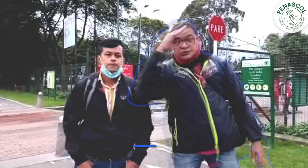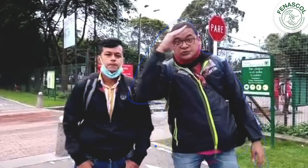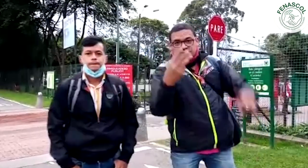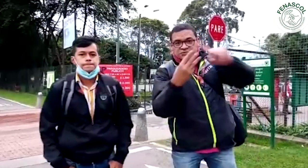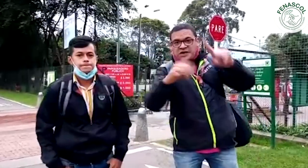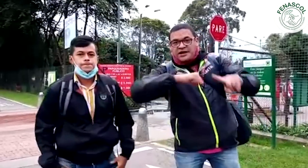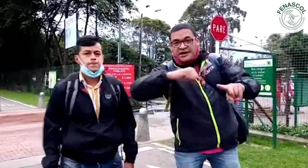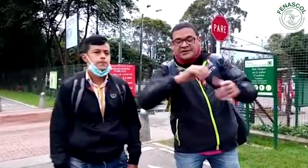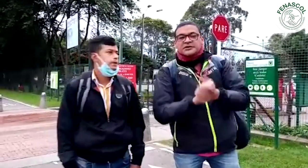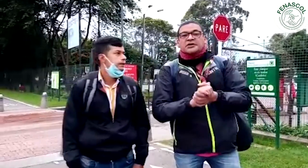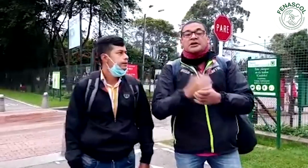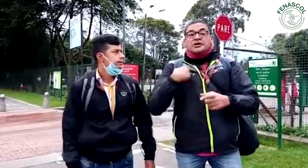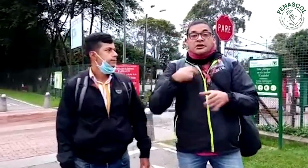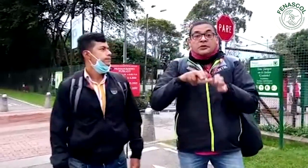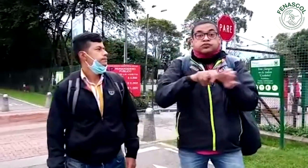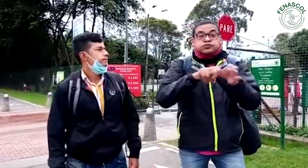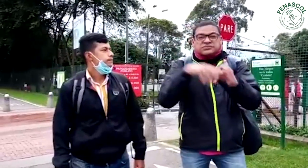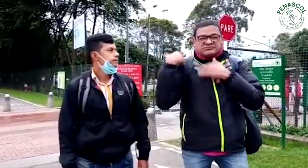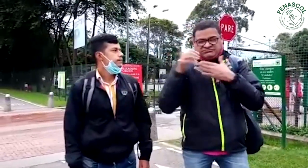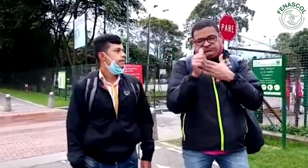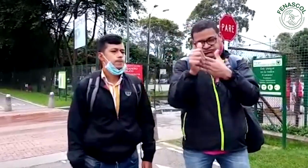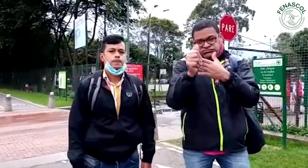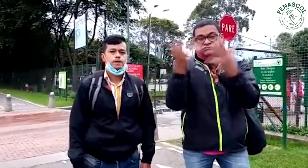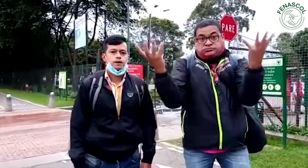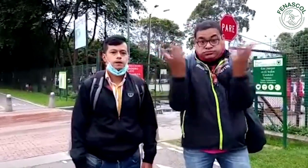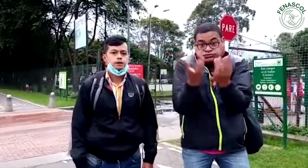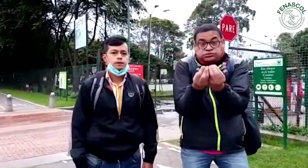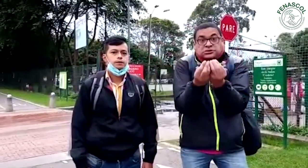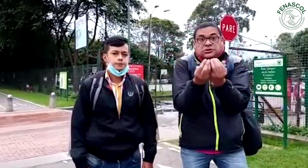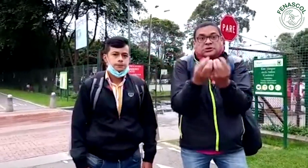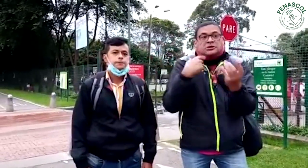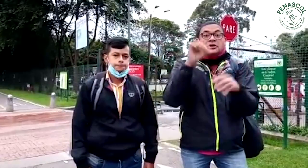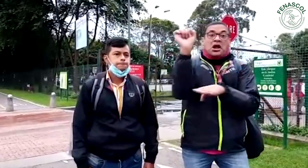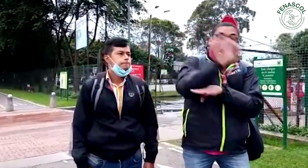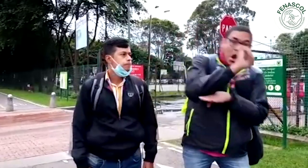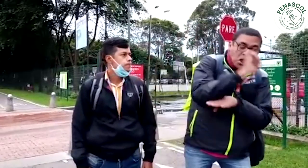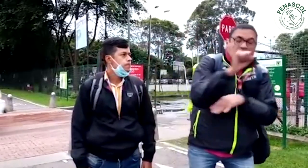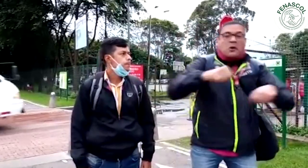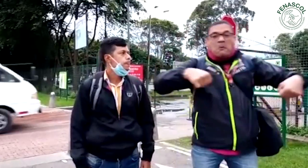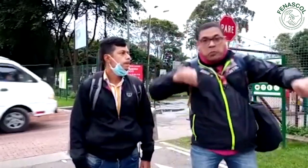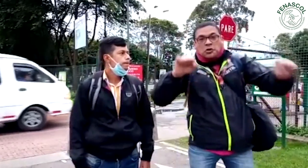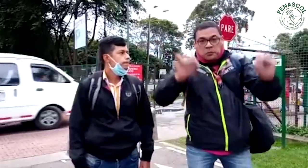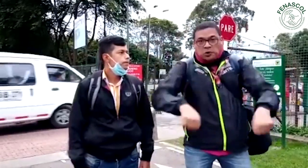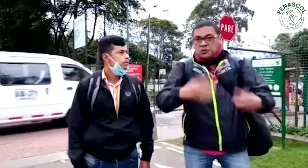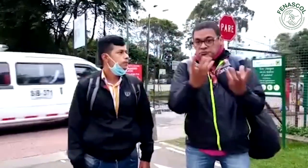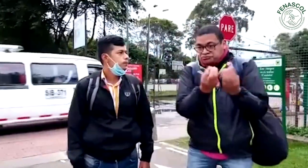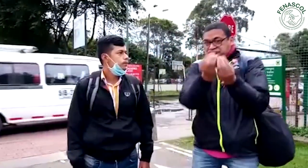Hola, por el derecho a la licencia de conducción. Estamos a cargo de la logística de movilización, así que aquellas personas que tengan sus vehículos pueden guardarlos